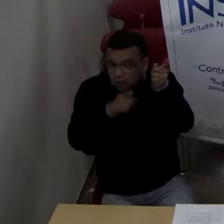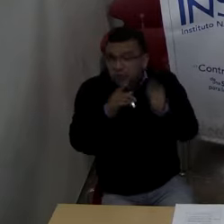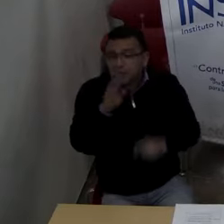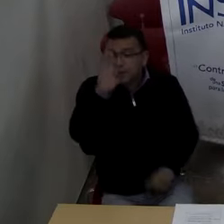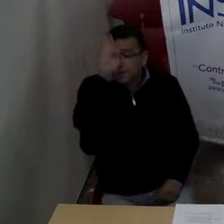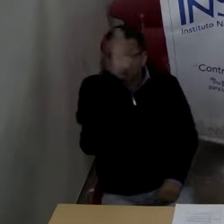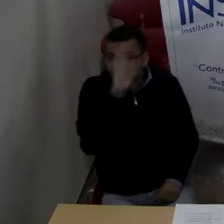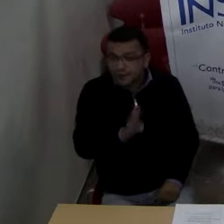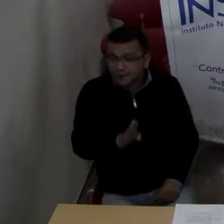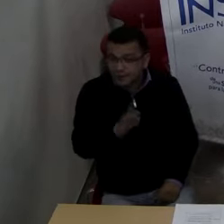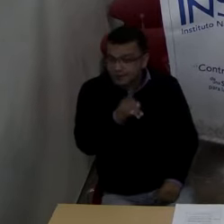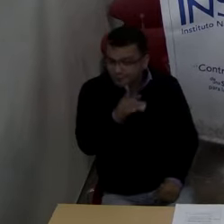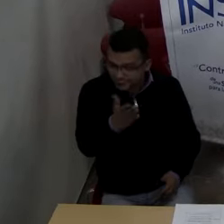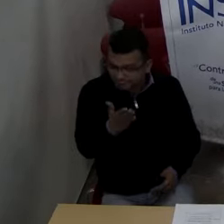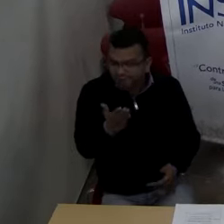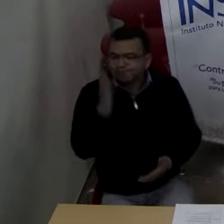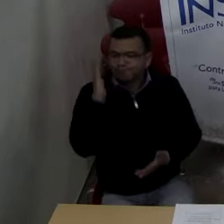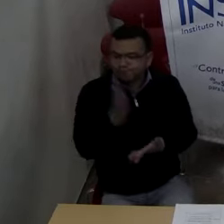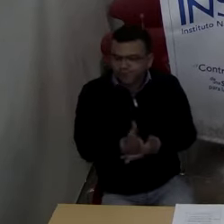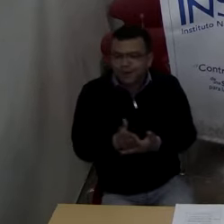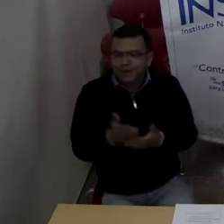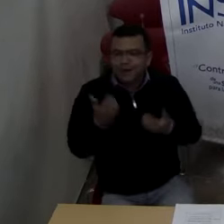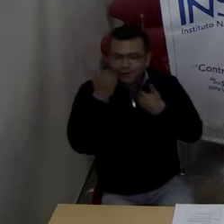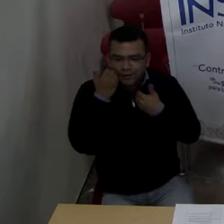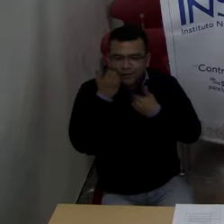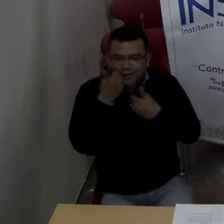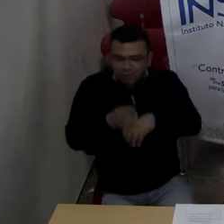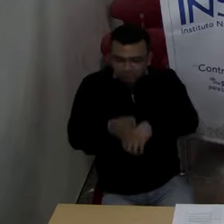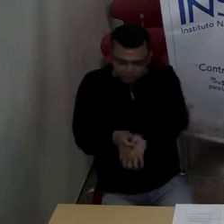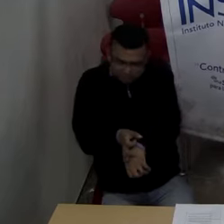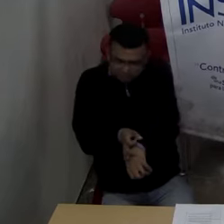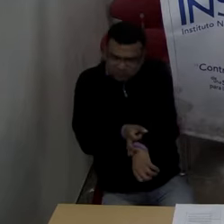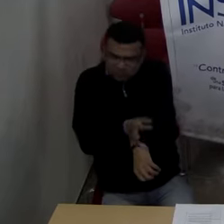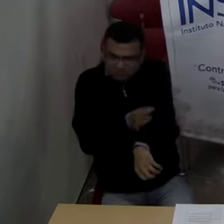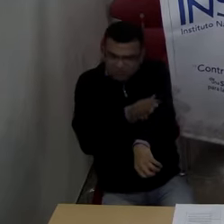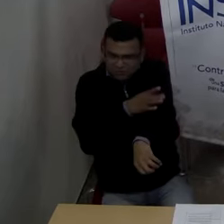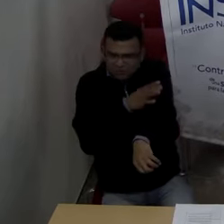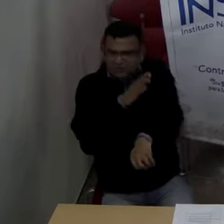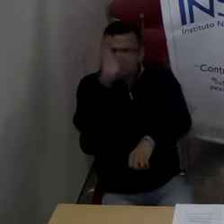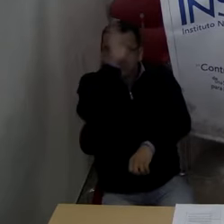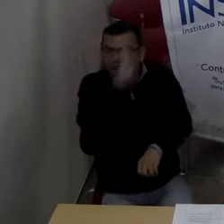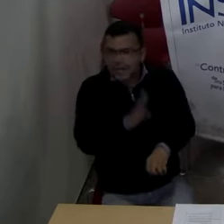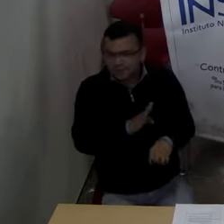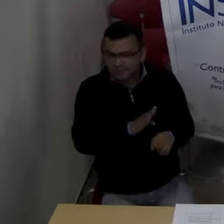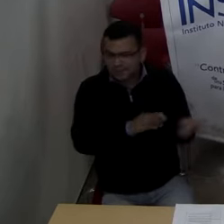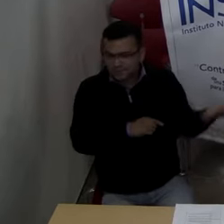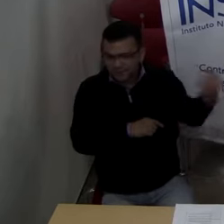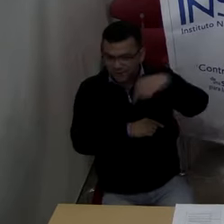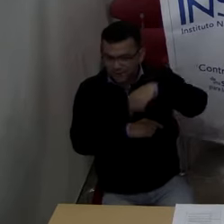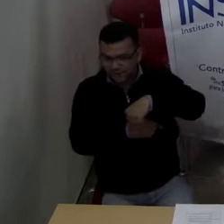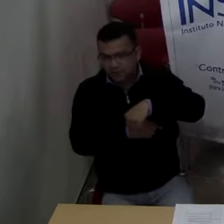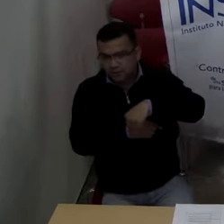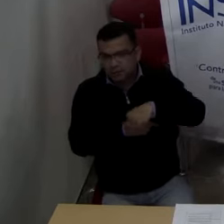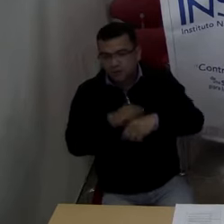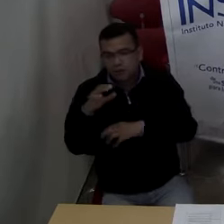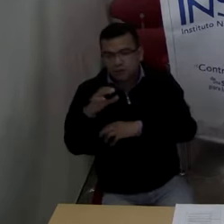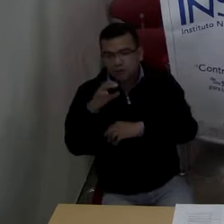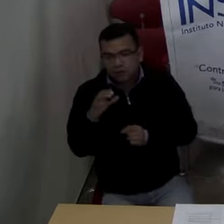Cali, hubo que hacer cuarentena prácticamente por episodios